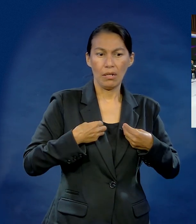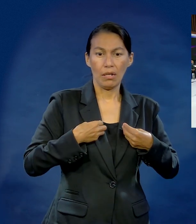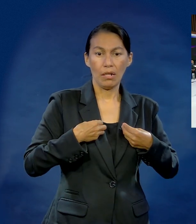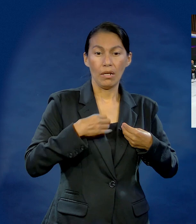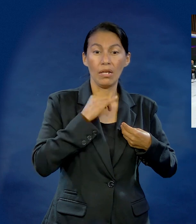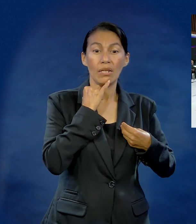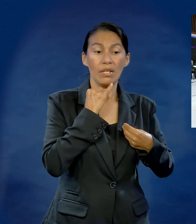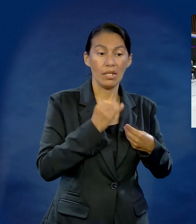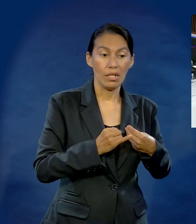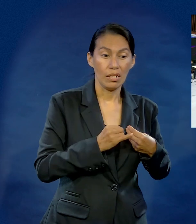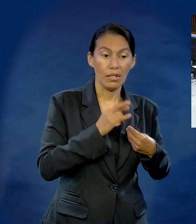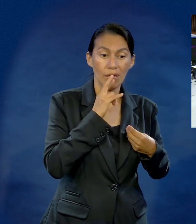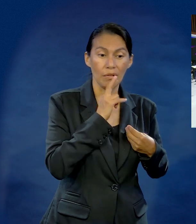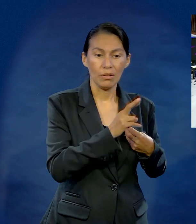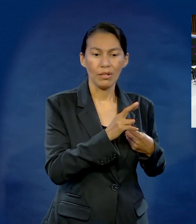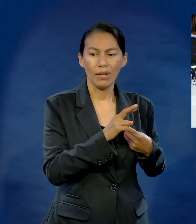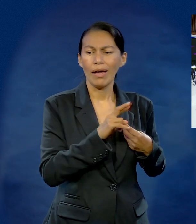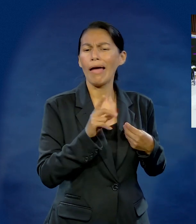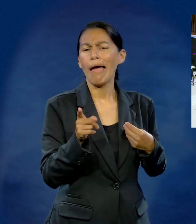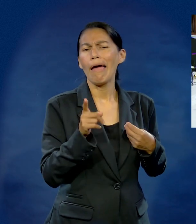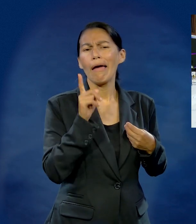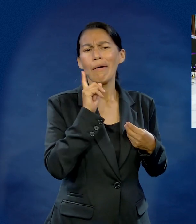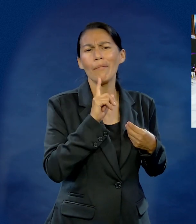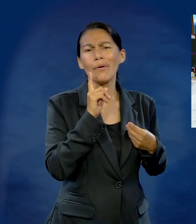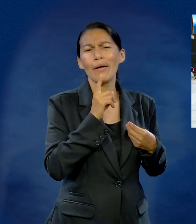versículo 6.